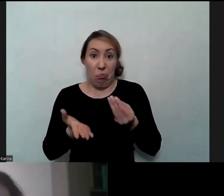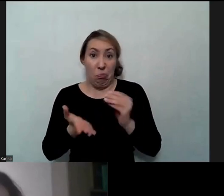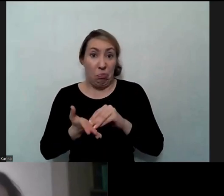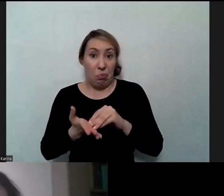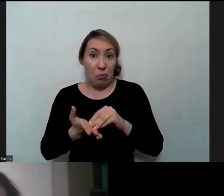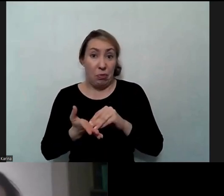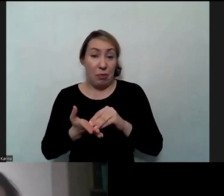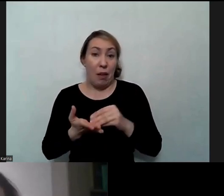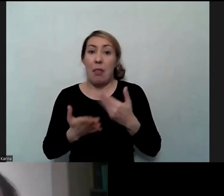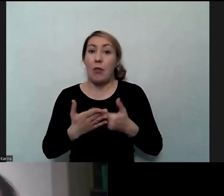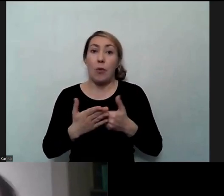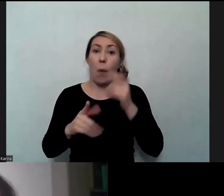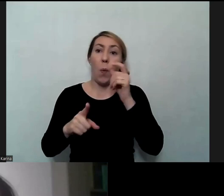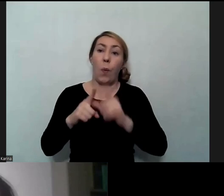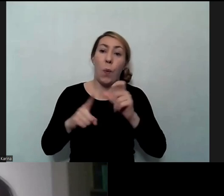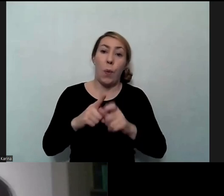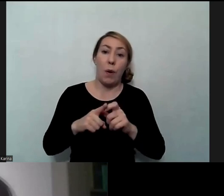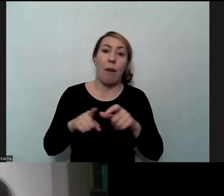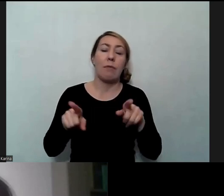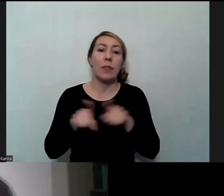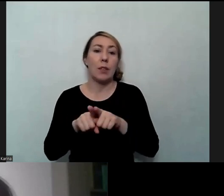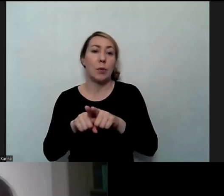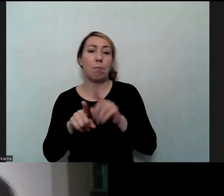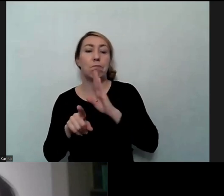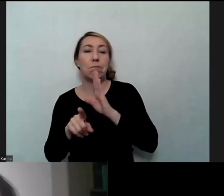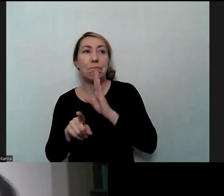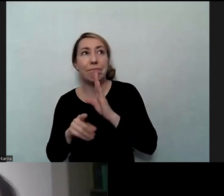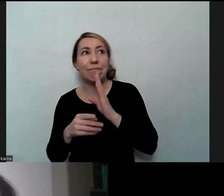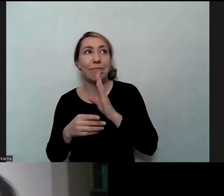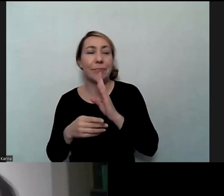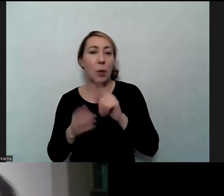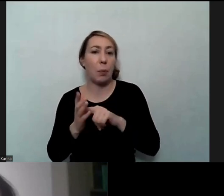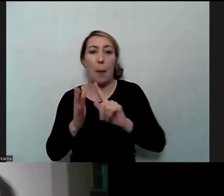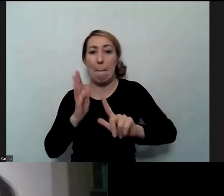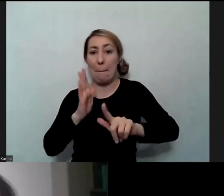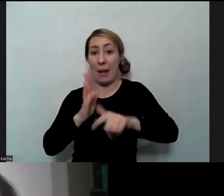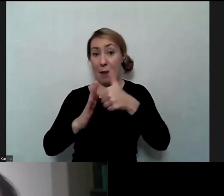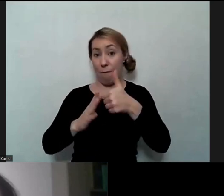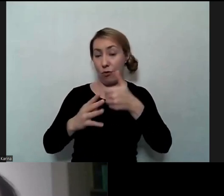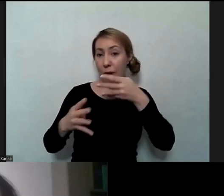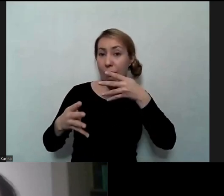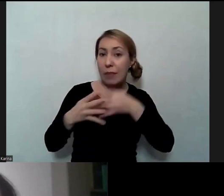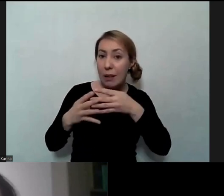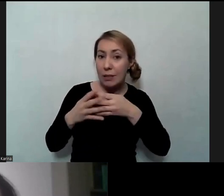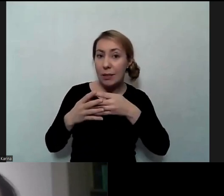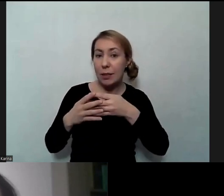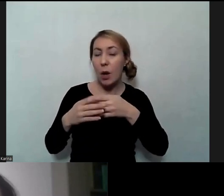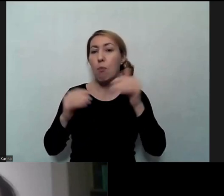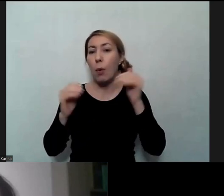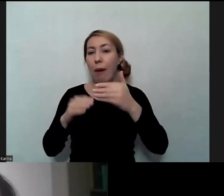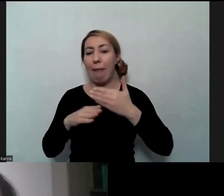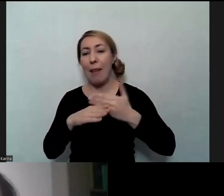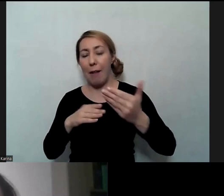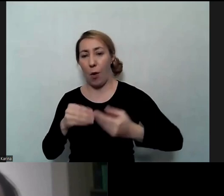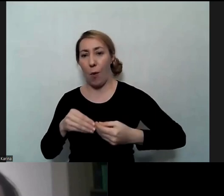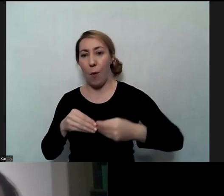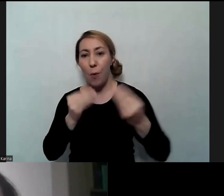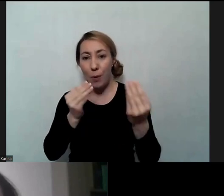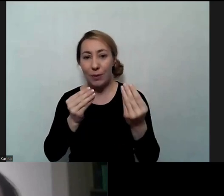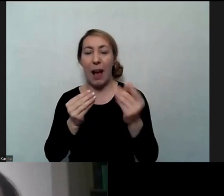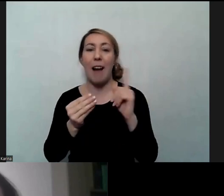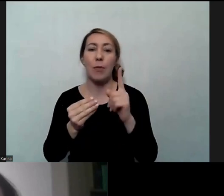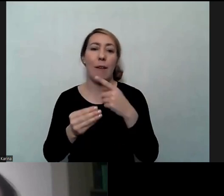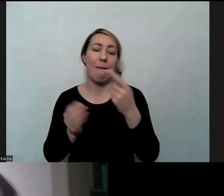dodać, dlaczego leksyka? Nie ukrywamy, że był to też pierwszy taki test. Pewnie on mógłby być dalej rozwijany, no ale to wymaga